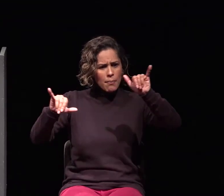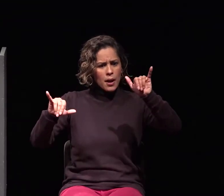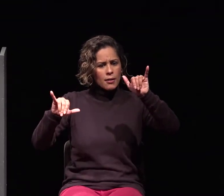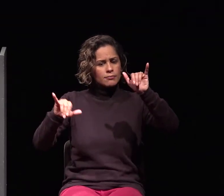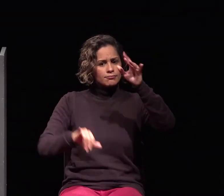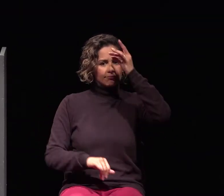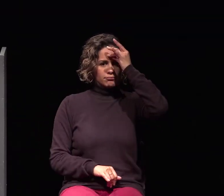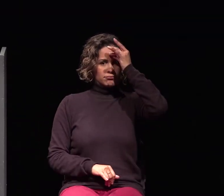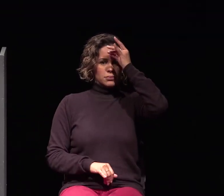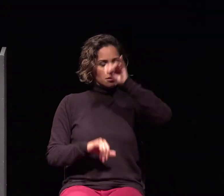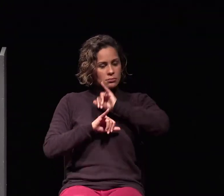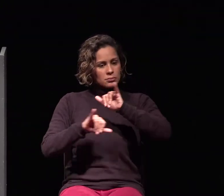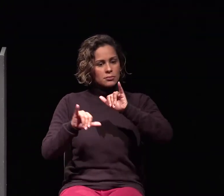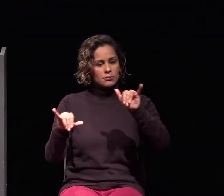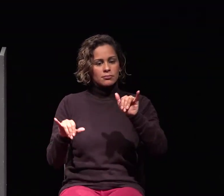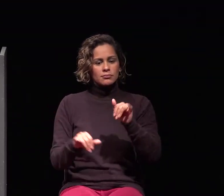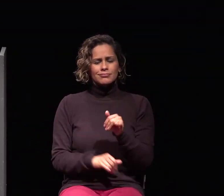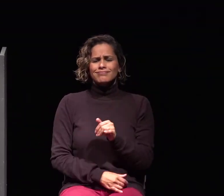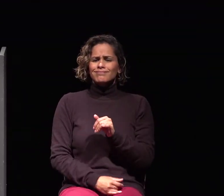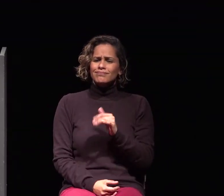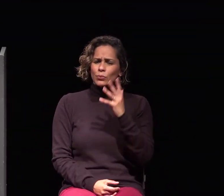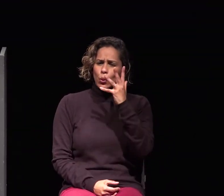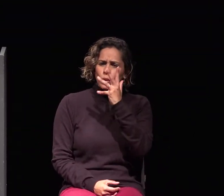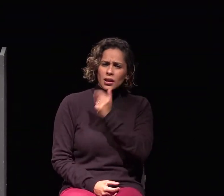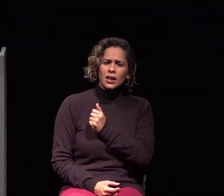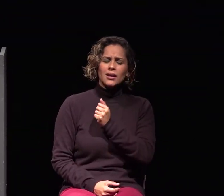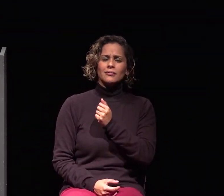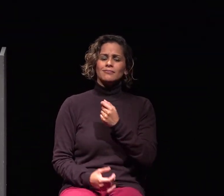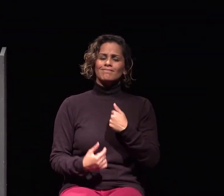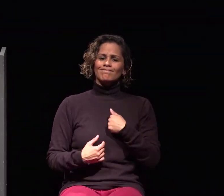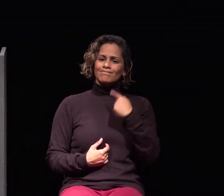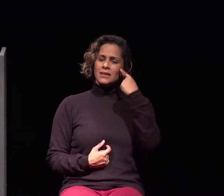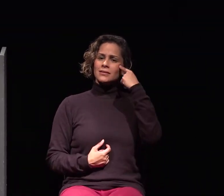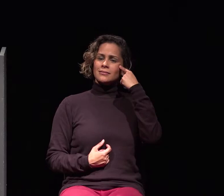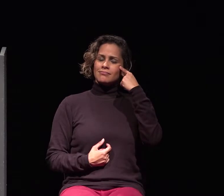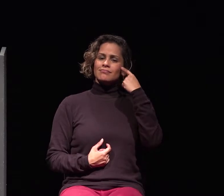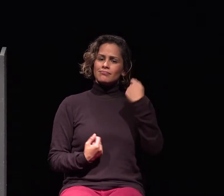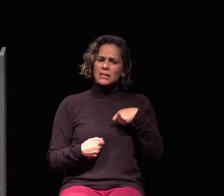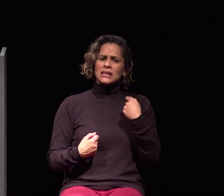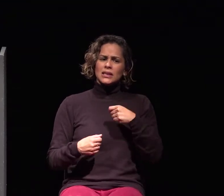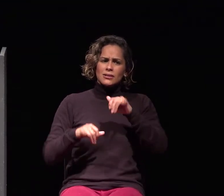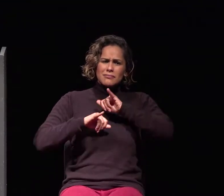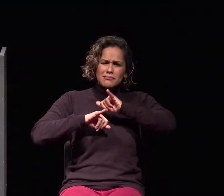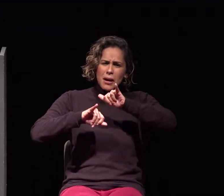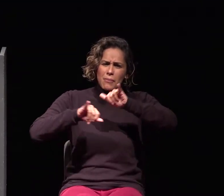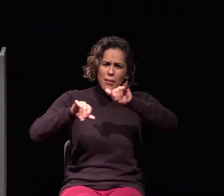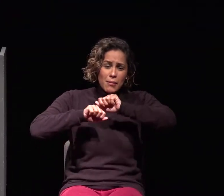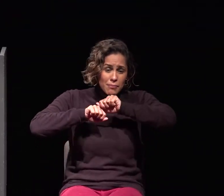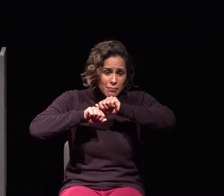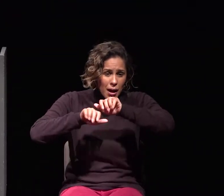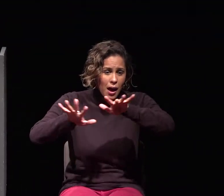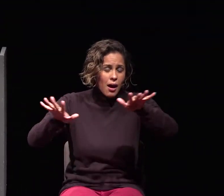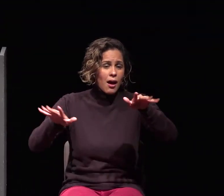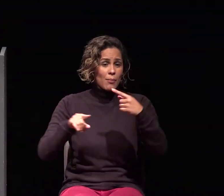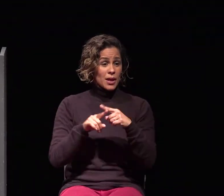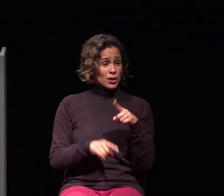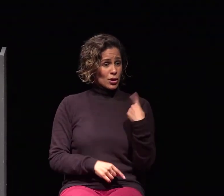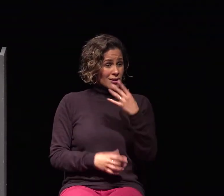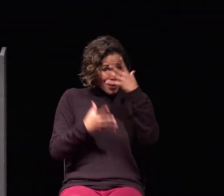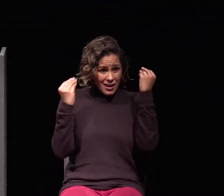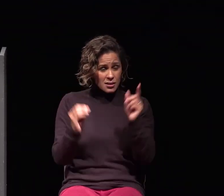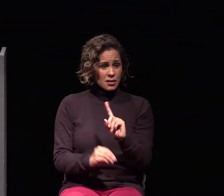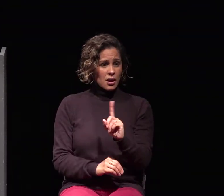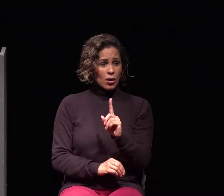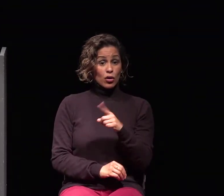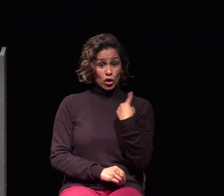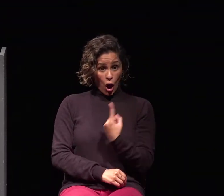guardo isso para mim, eu acho que eu tenho que contar a história. Porque essa história não pode ser esquecida, e só nós que vivemos isso,